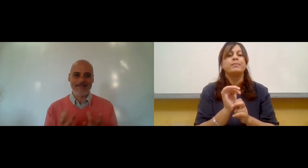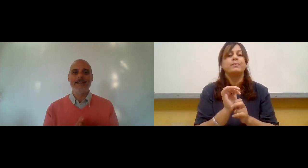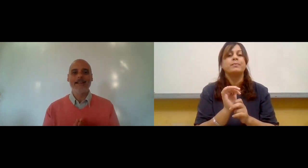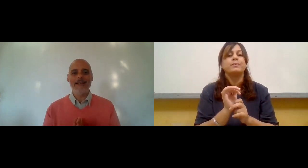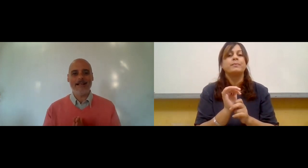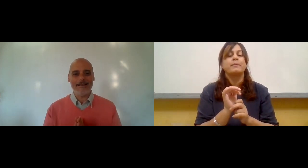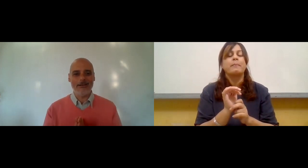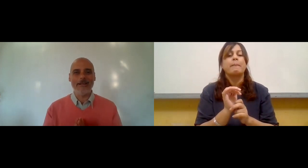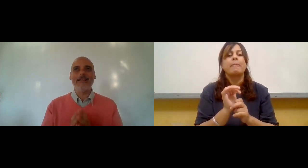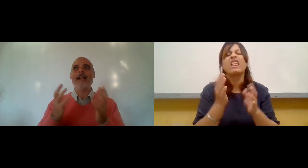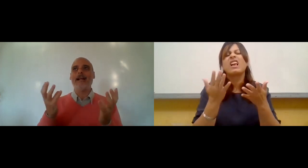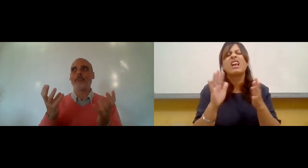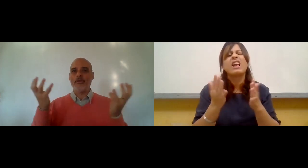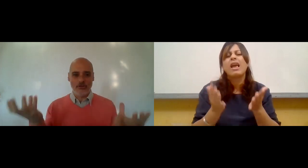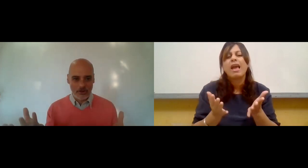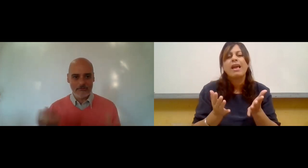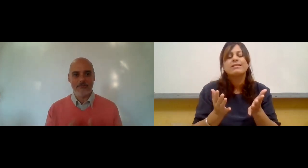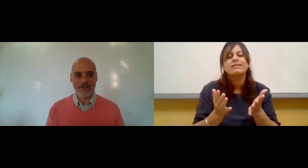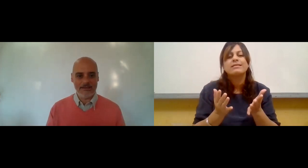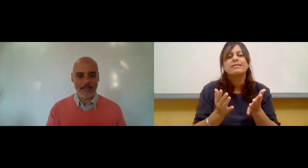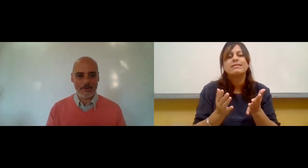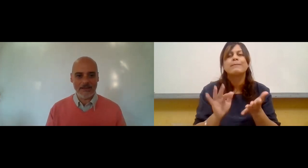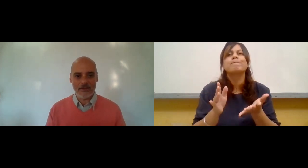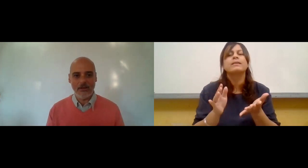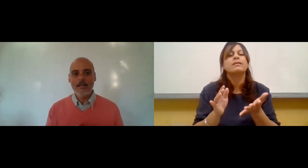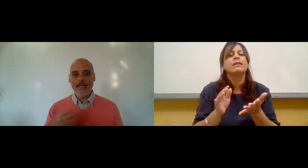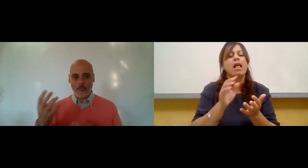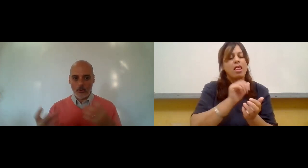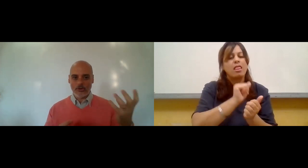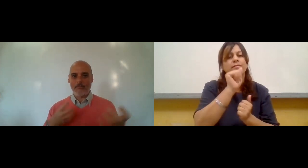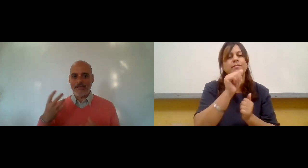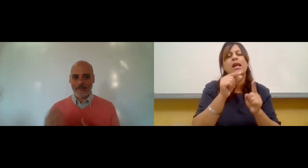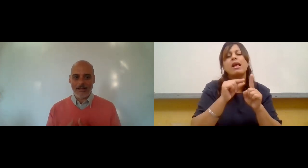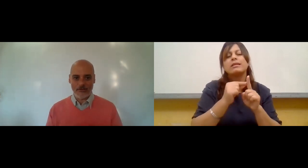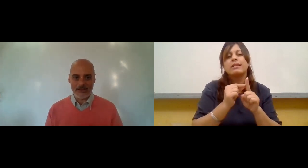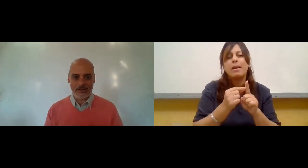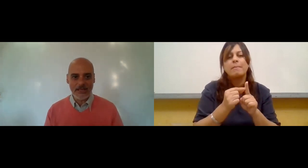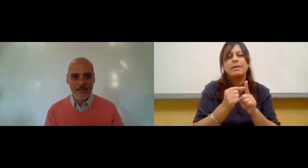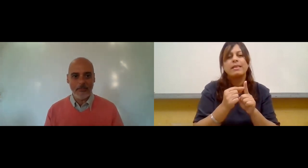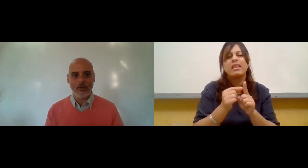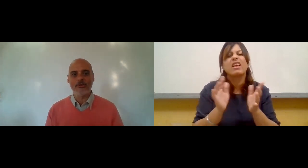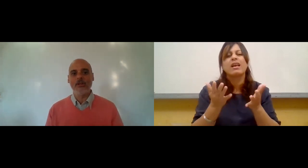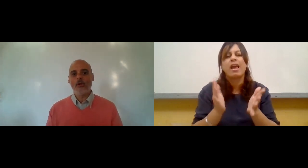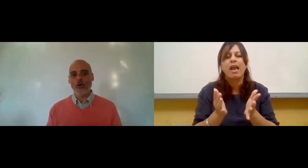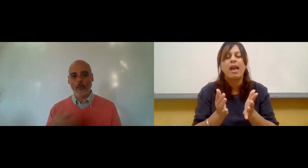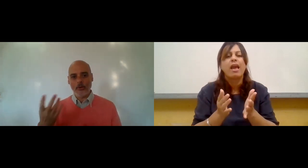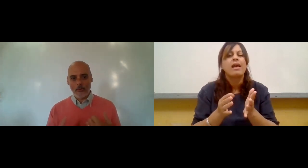lo que es la profesión de intérprete, ¿no? Un poco también trabajar los estereotipos, cómo nos vemos